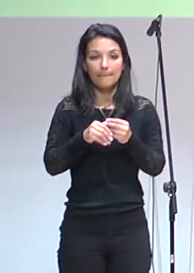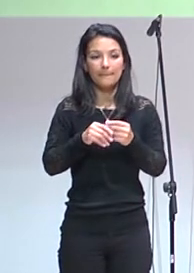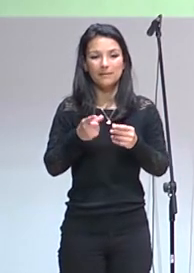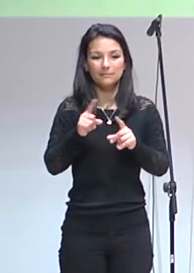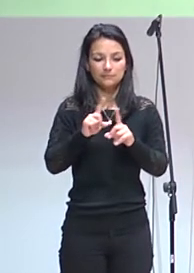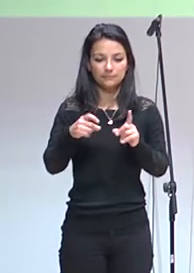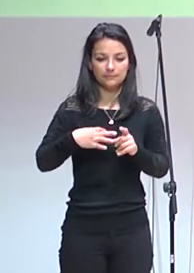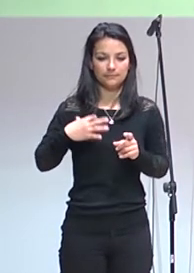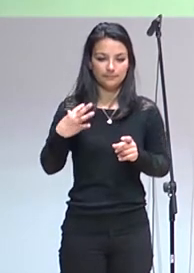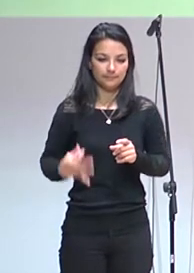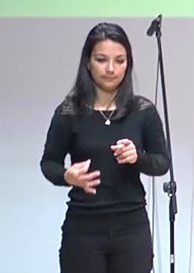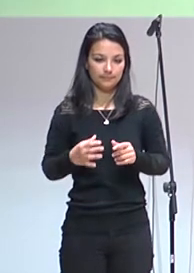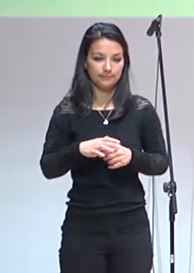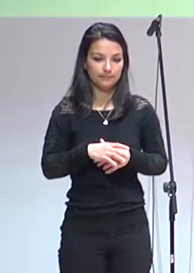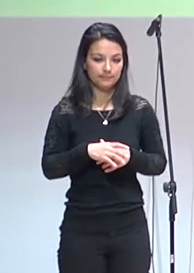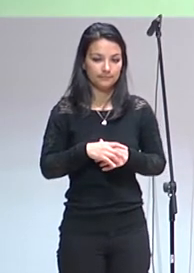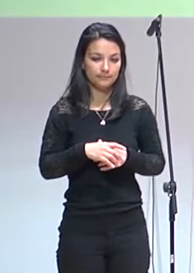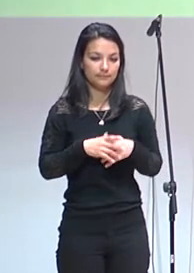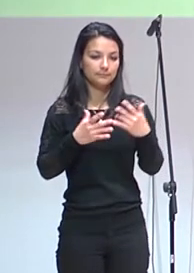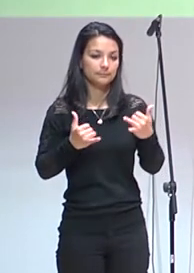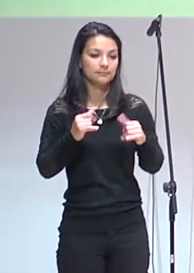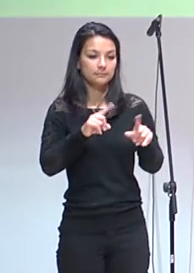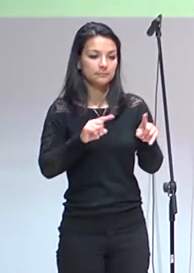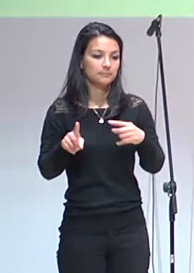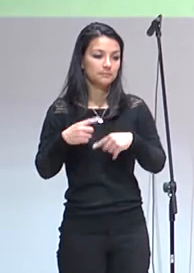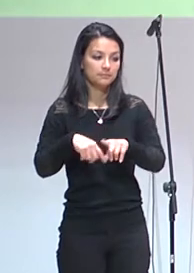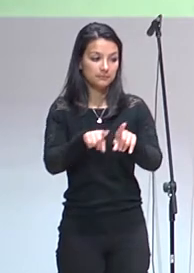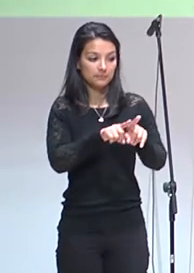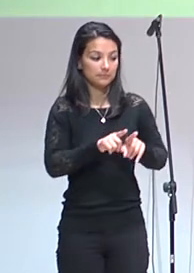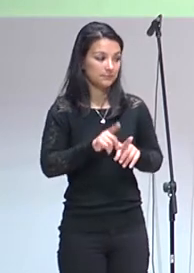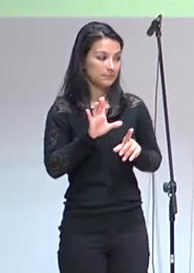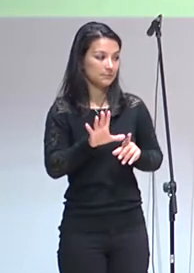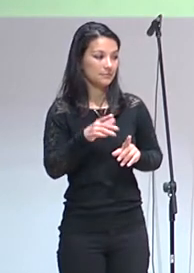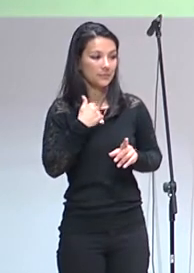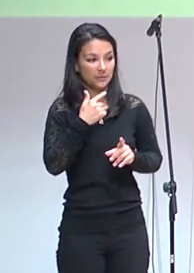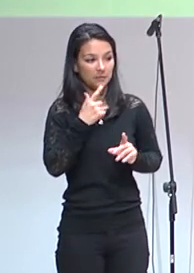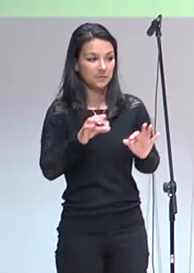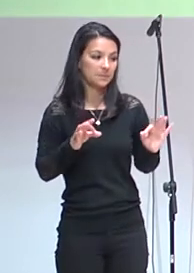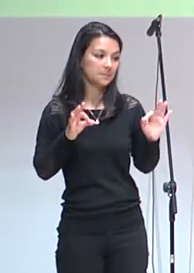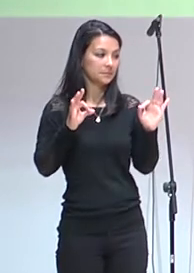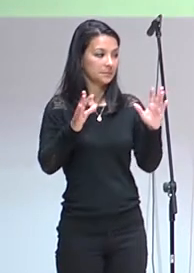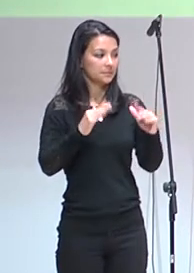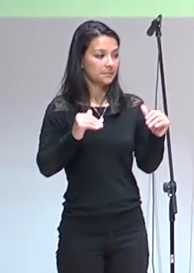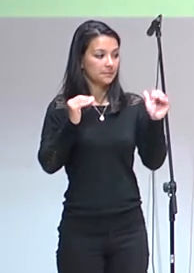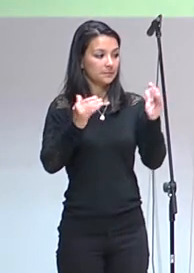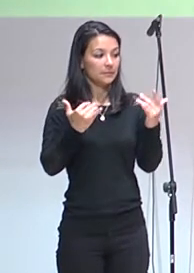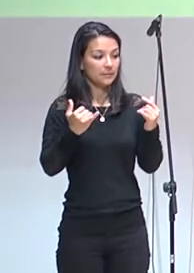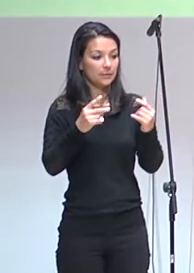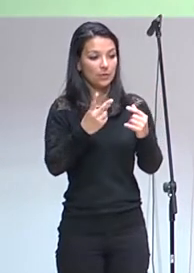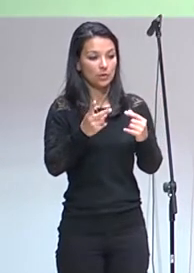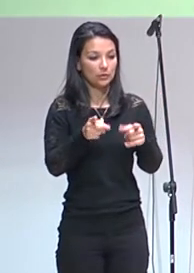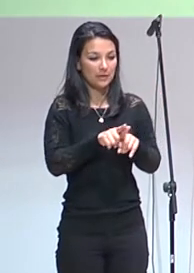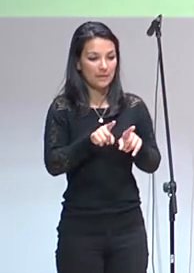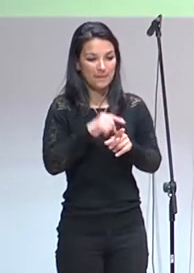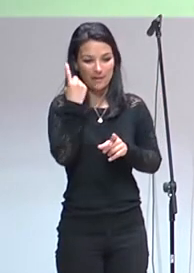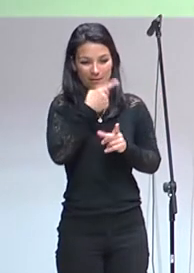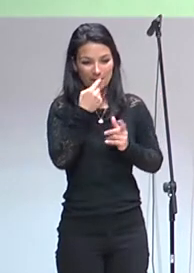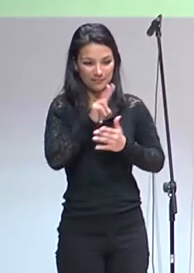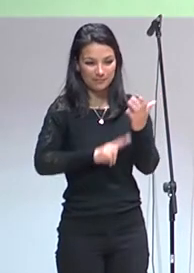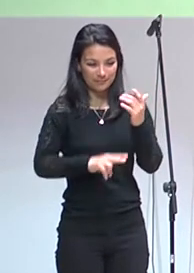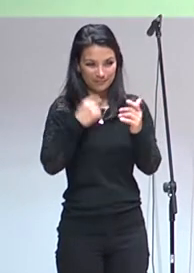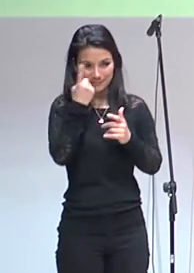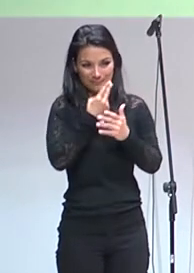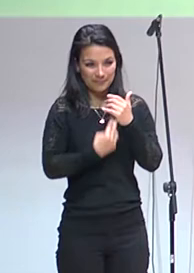ético, ¿sí? Lo ético es lo hermano de lo estético, es lo importante, o sea, son dos hermanas gemelas de la misma